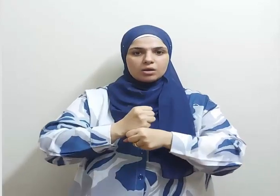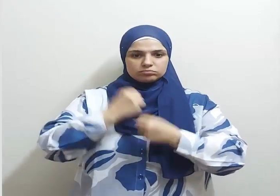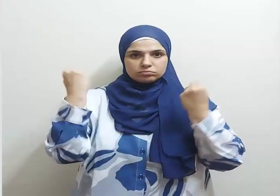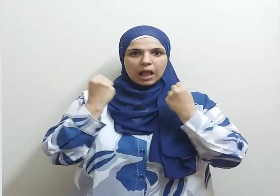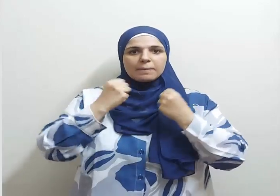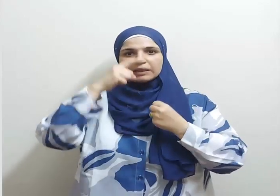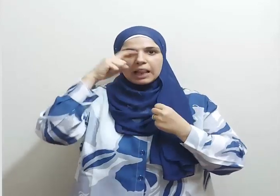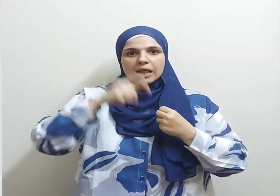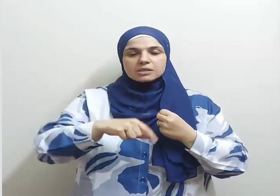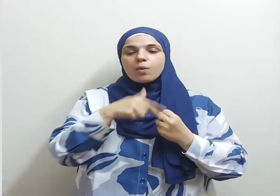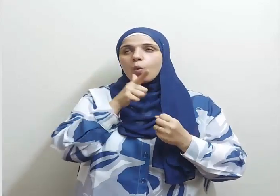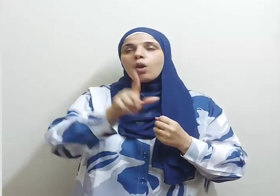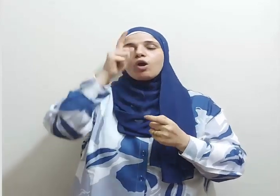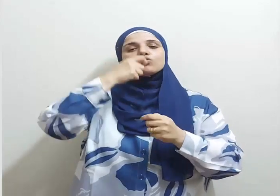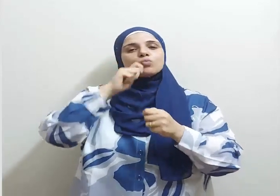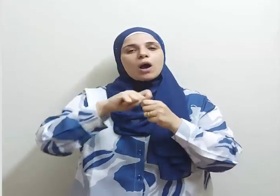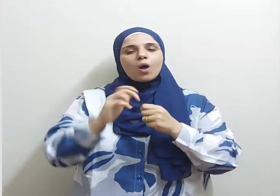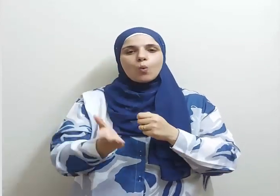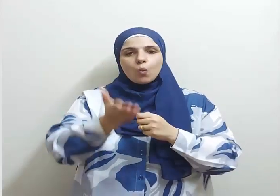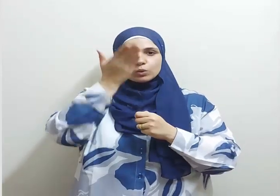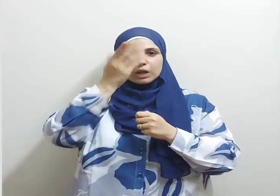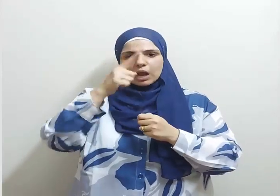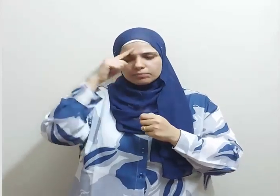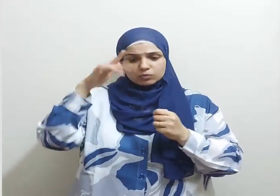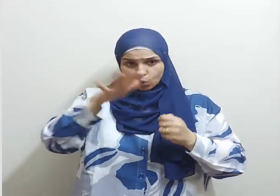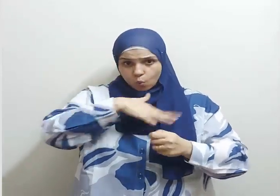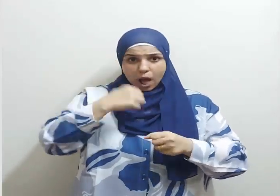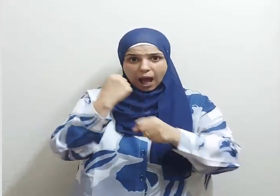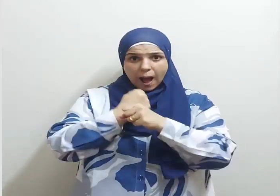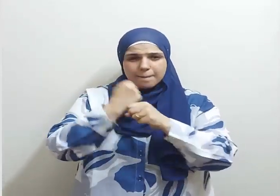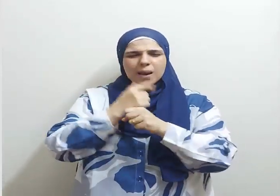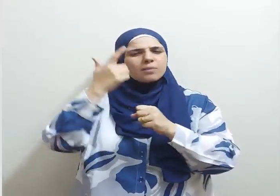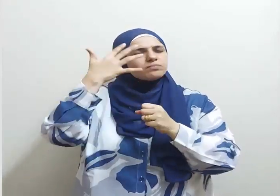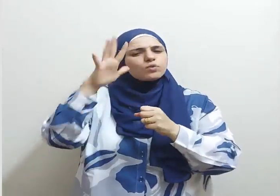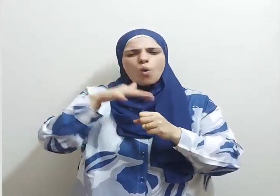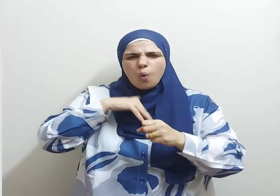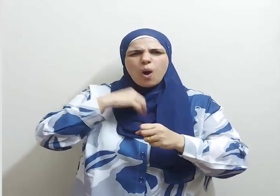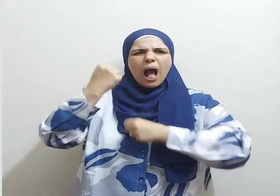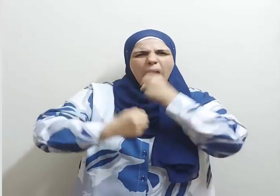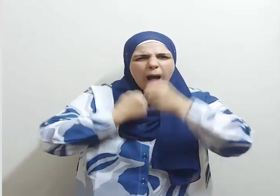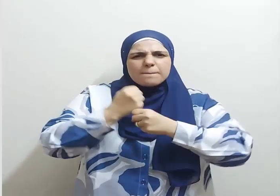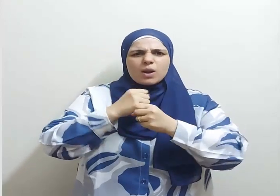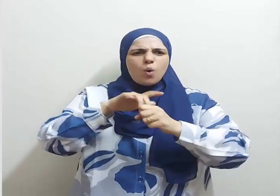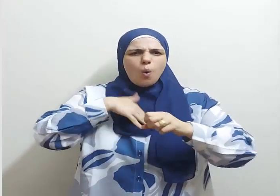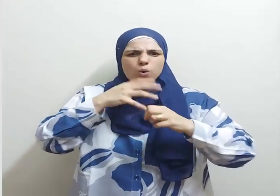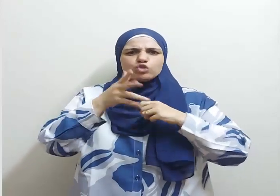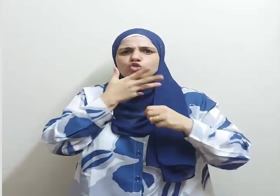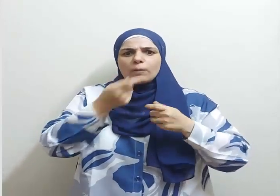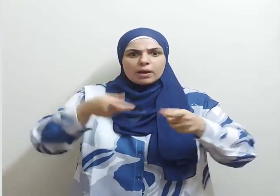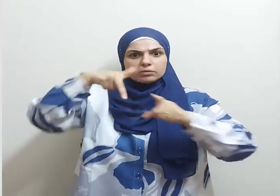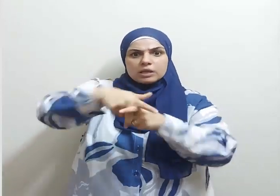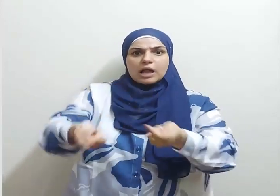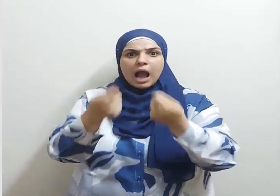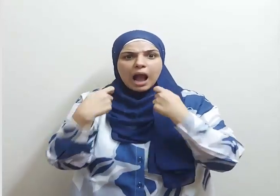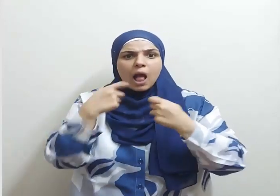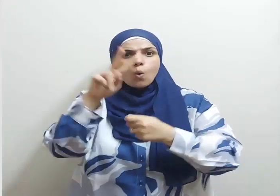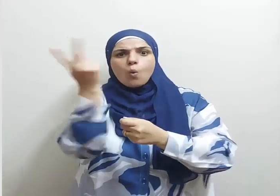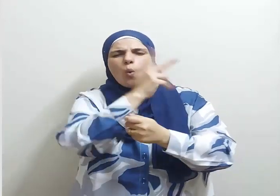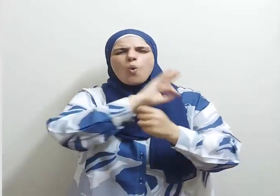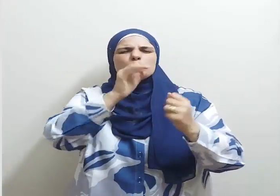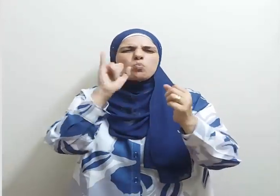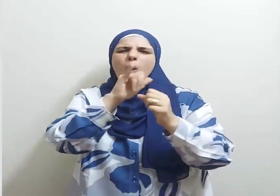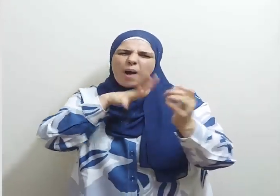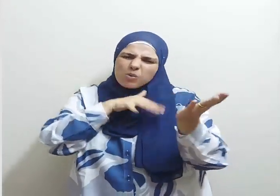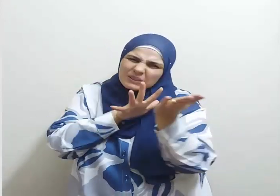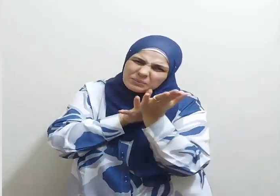سبحانه واعدوا لهم ما استطعتم من قوه ومن رباط الخيل ترهبون به عدو